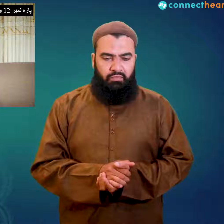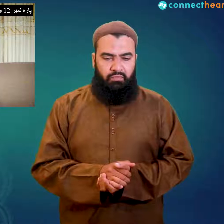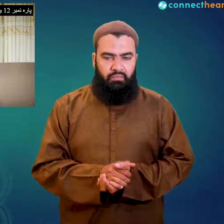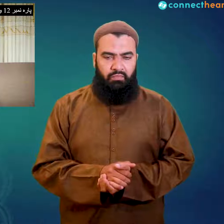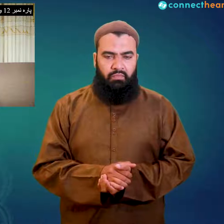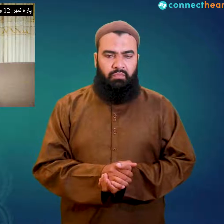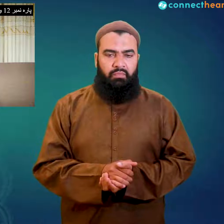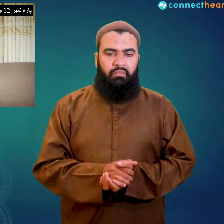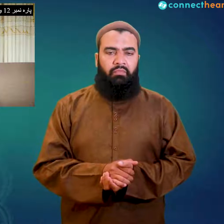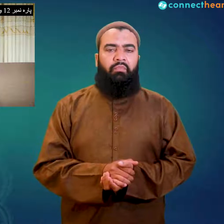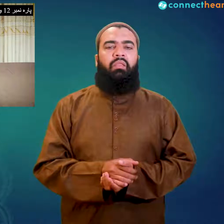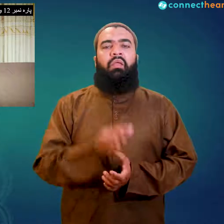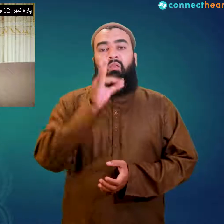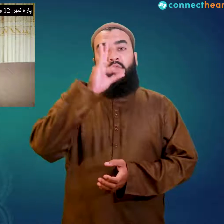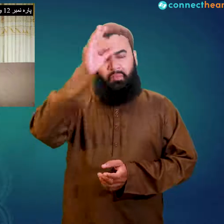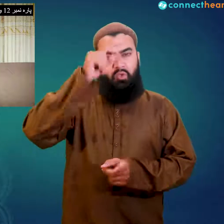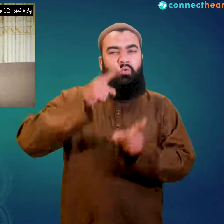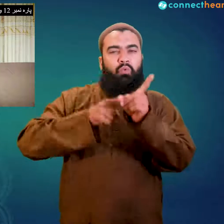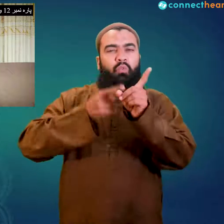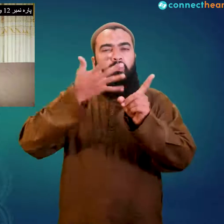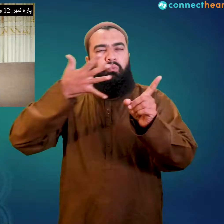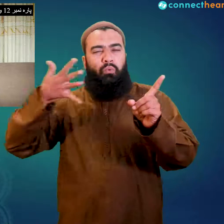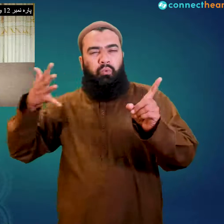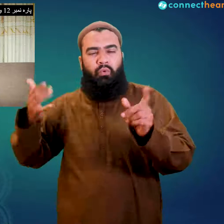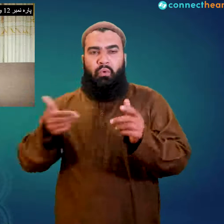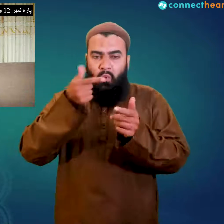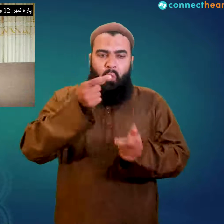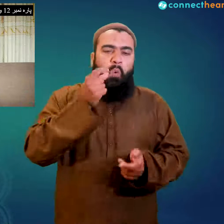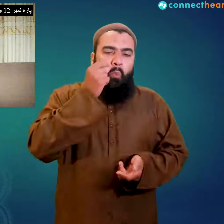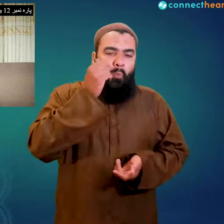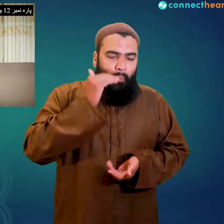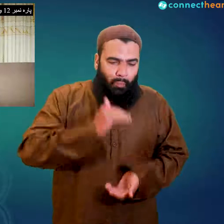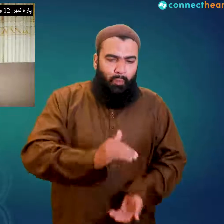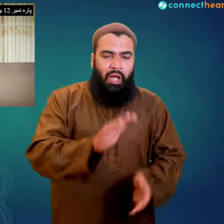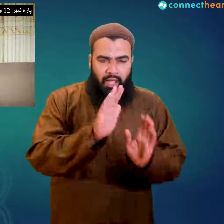10 سال کے قریب تھی، ایک خواب دیکھا کہ